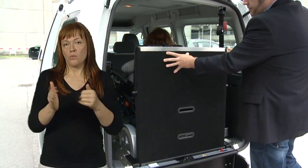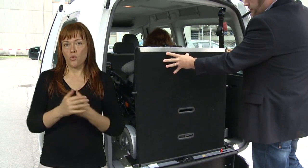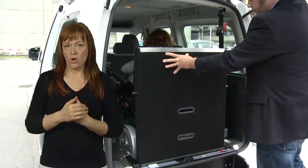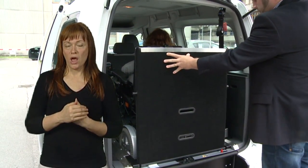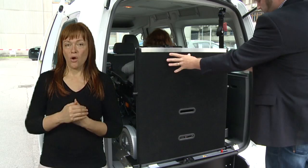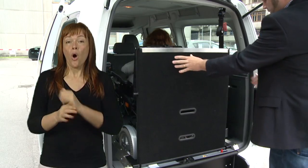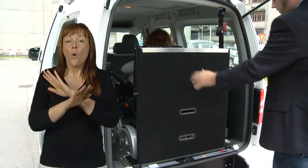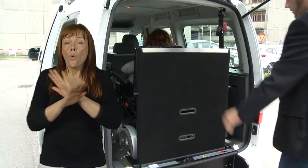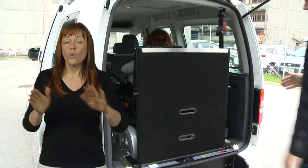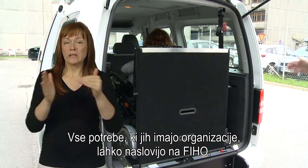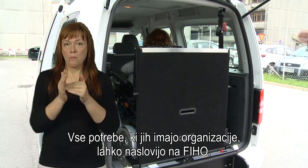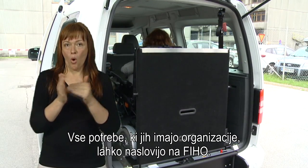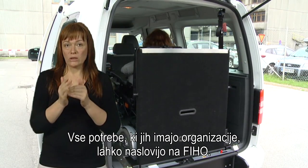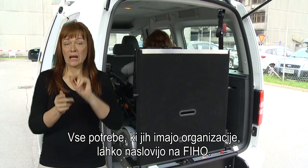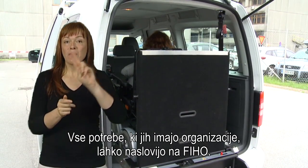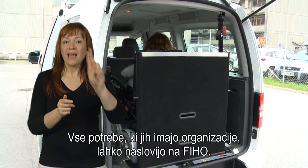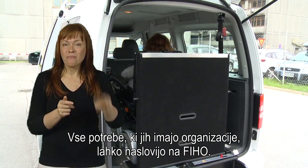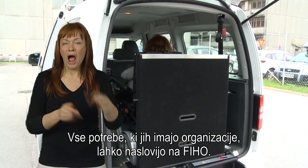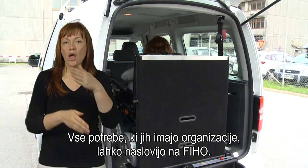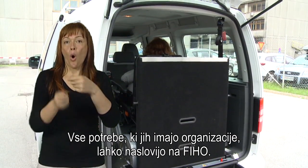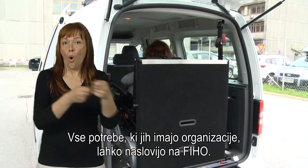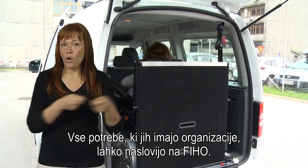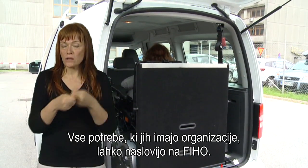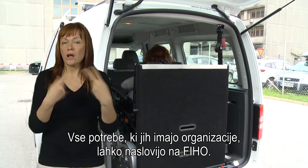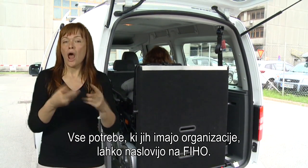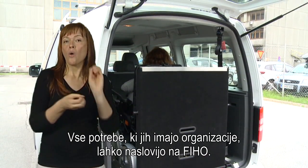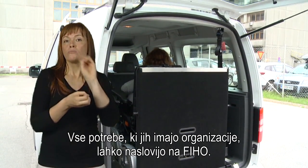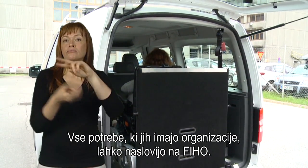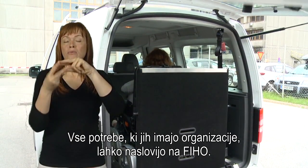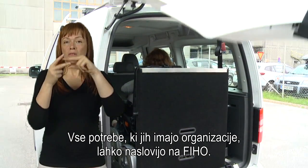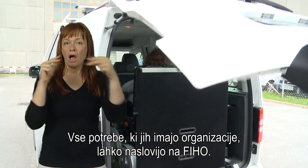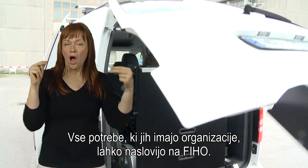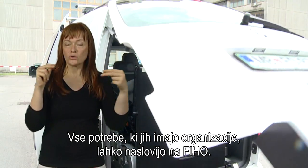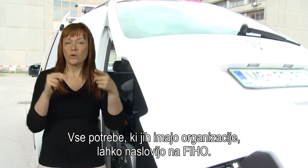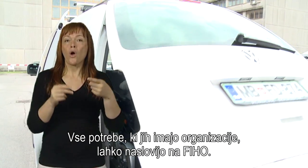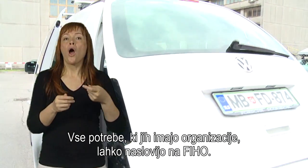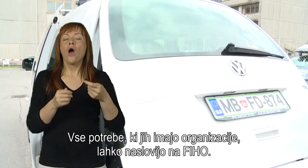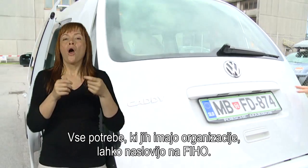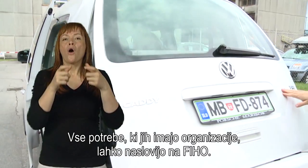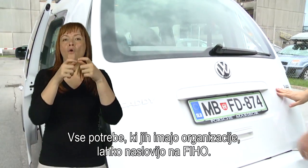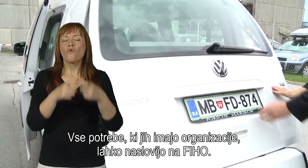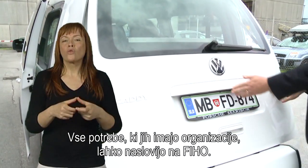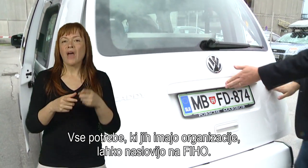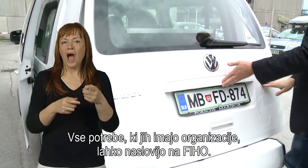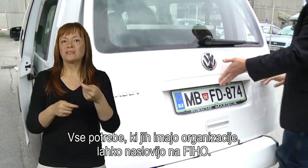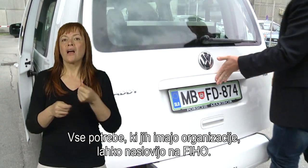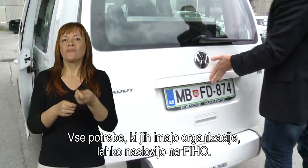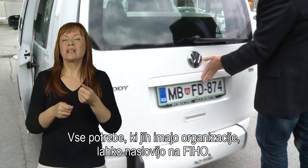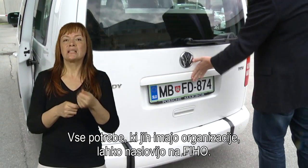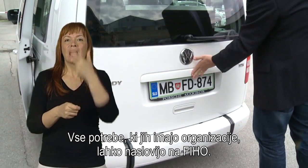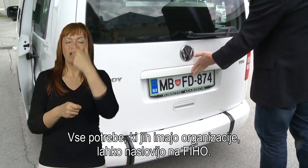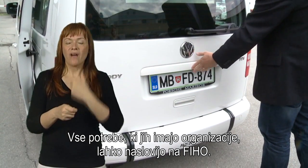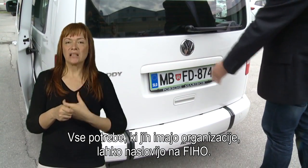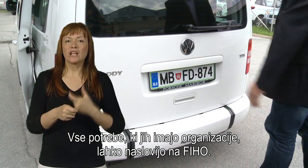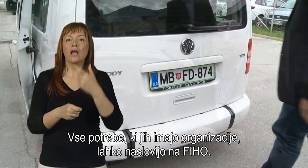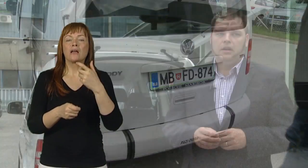potrebujejo. Vse potrebe, ki jih imajo organizacije, lahko naslovijo na Fundacijo za financiranje invalidskih in